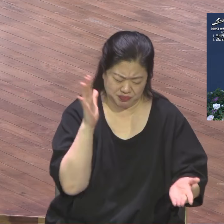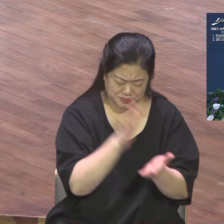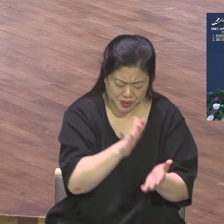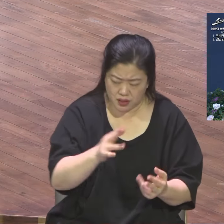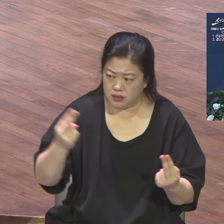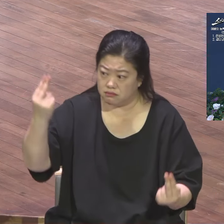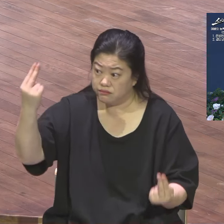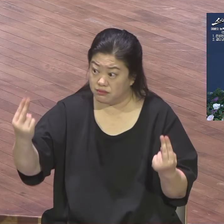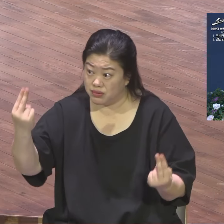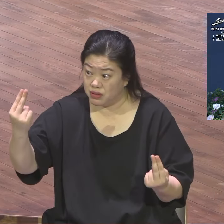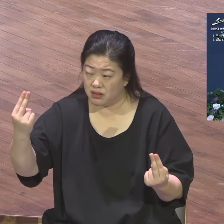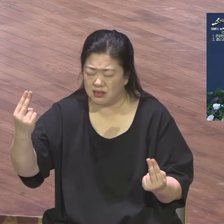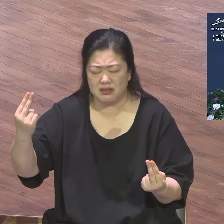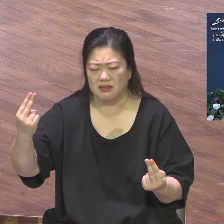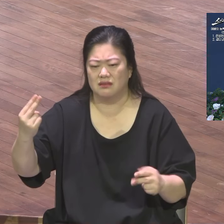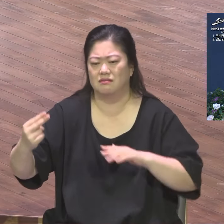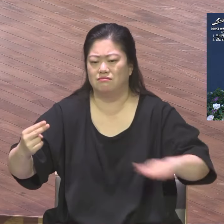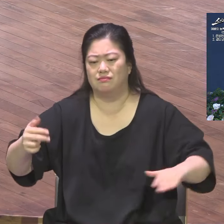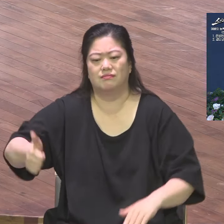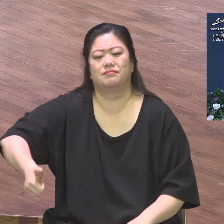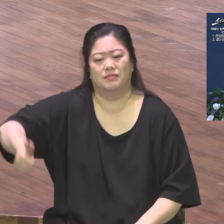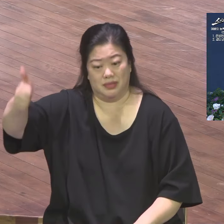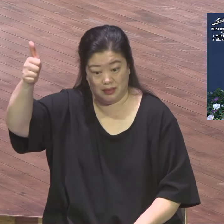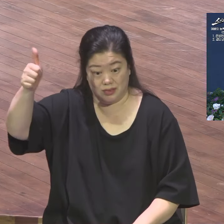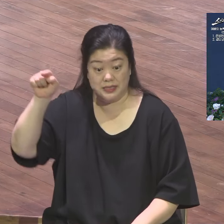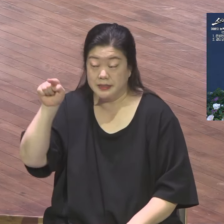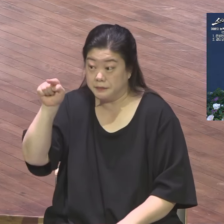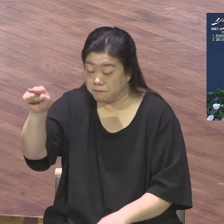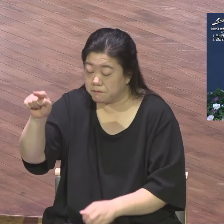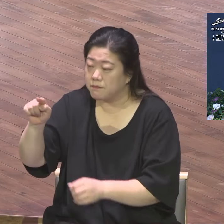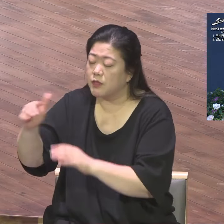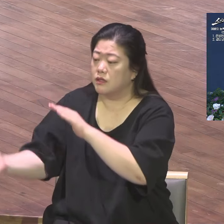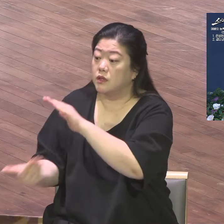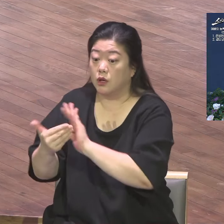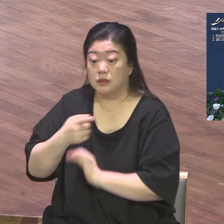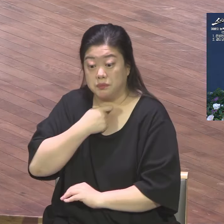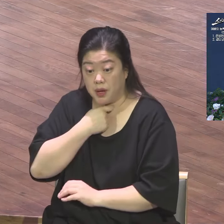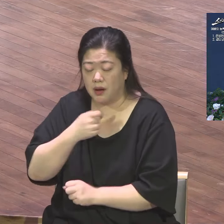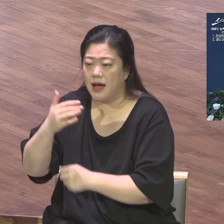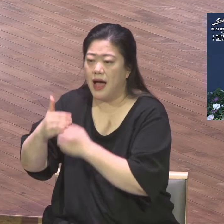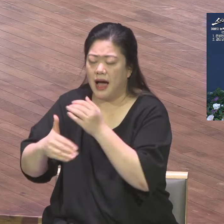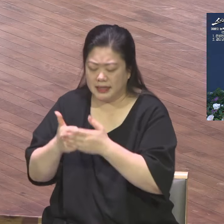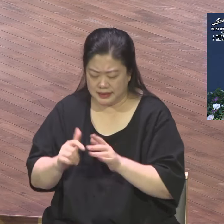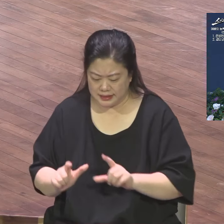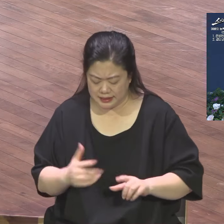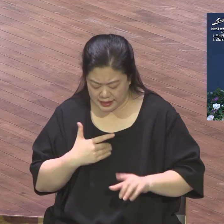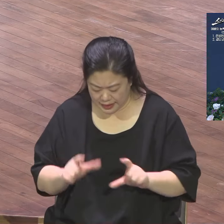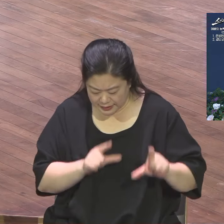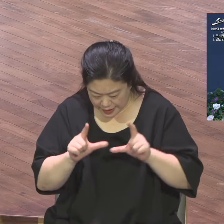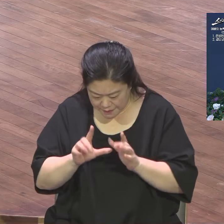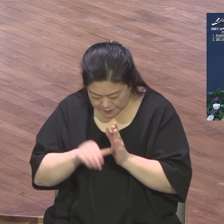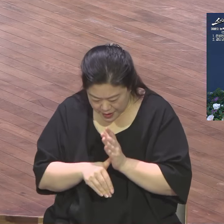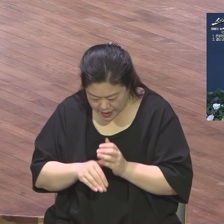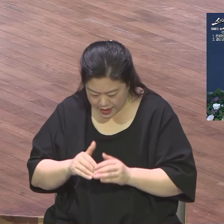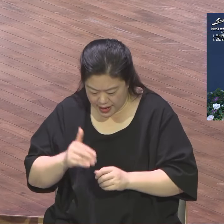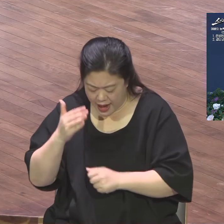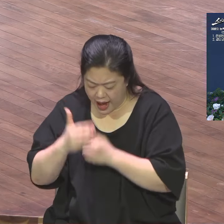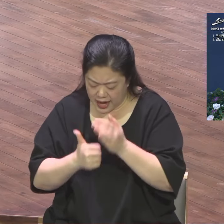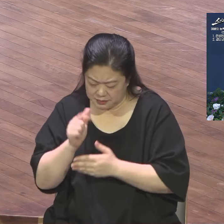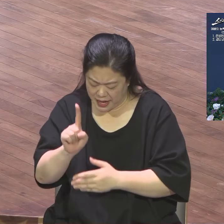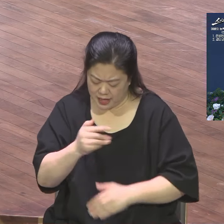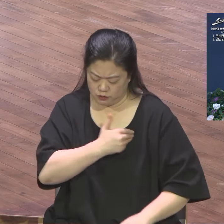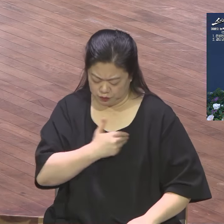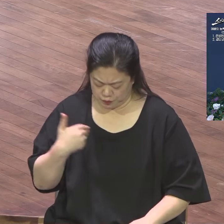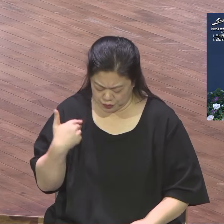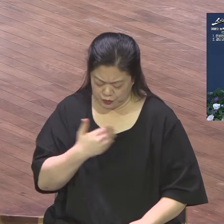있다. 우리가 하나님 한 분만으로 만족할 때 하나님은 우리 안에 영광을 받으신다. 하나님 한 분만으로